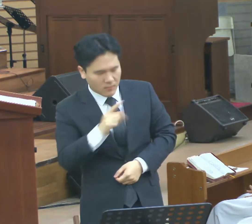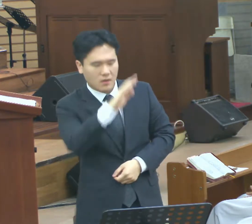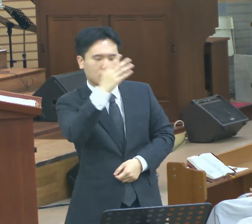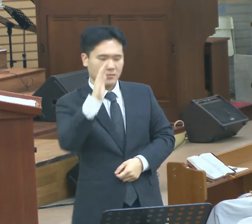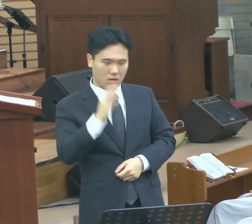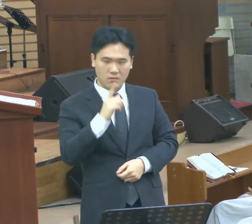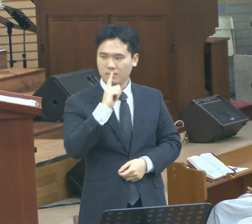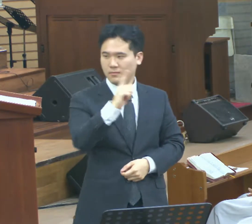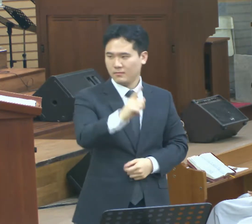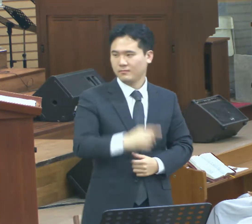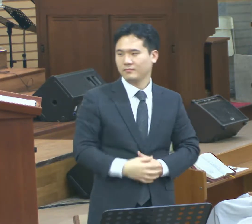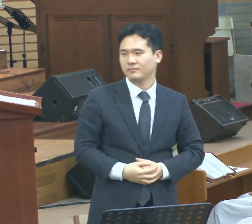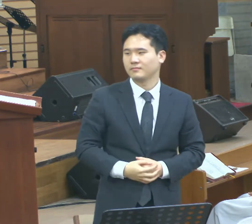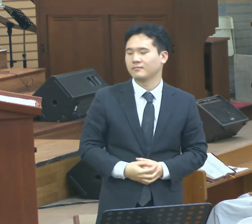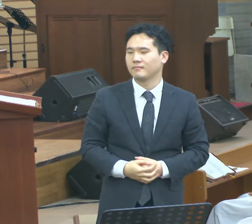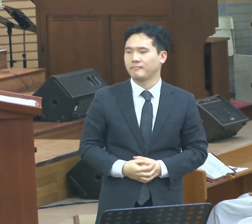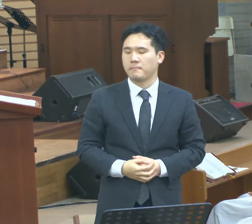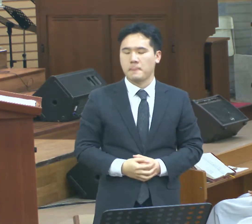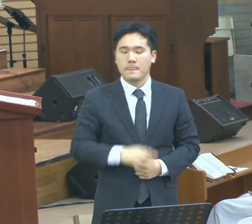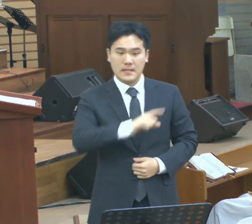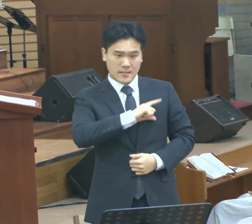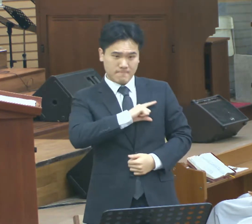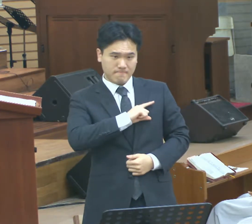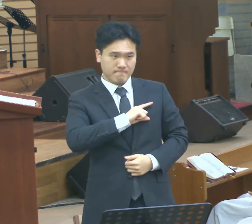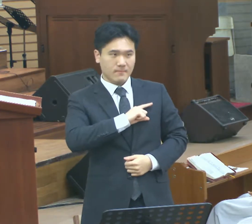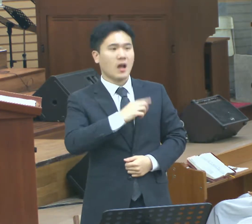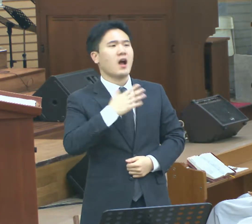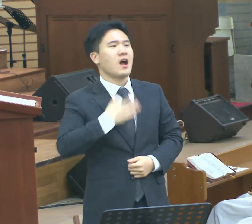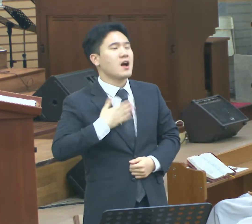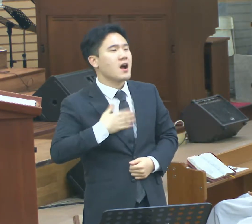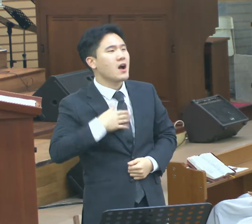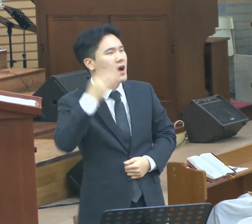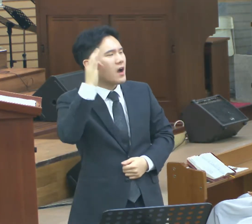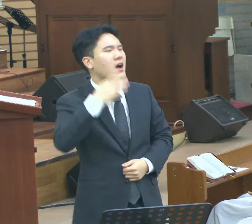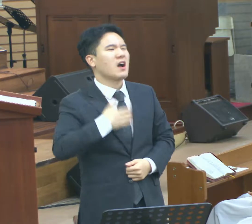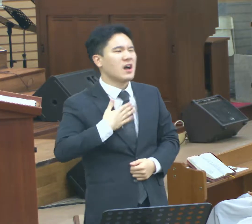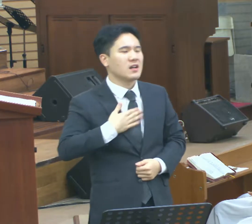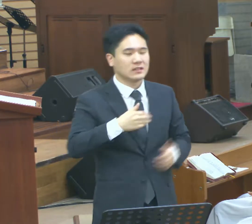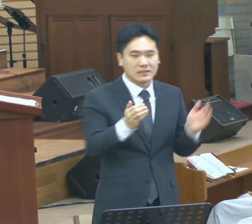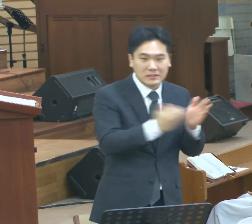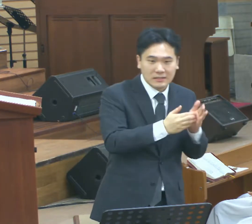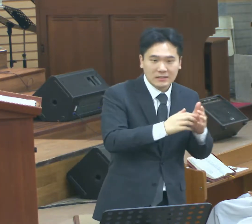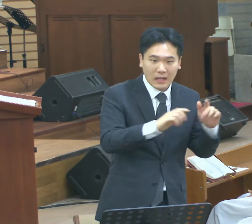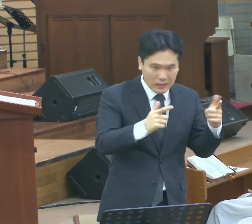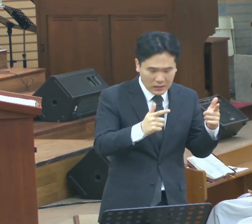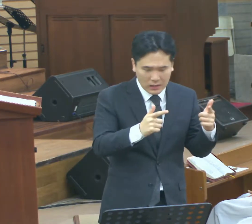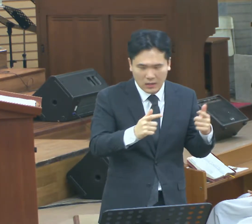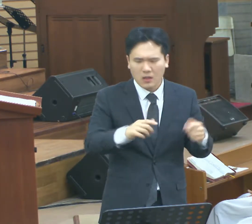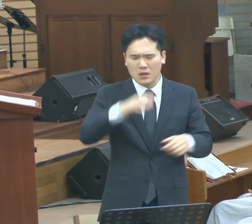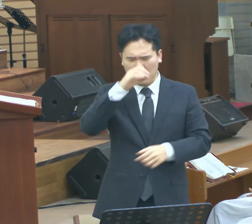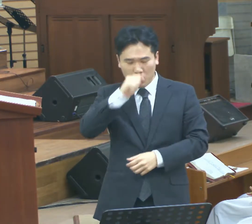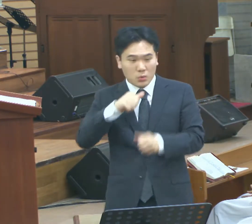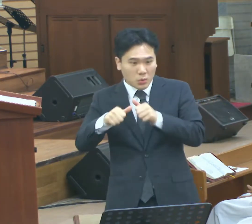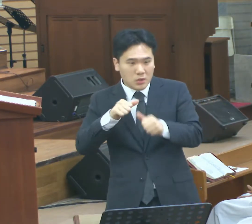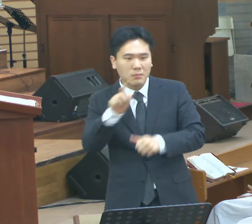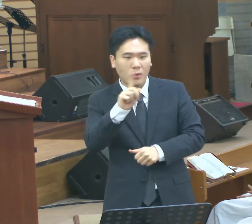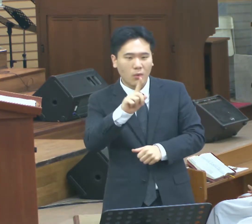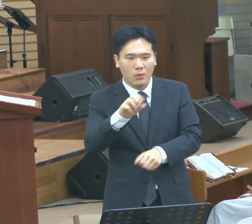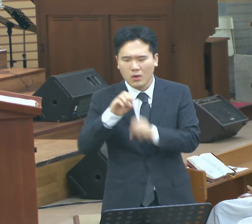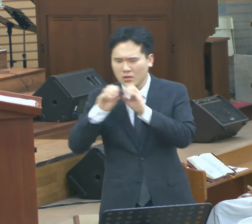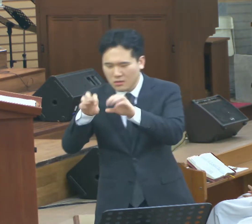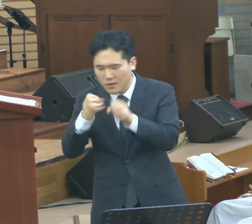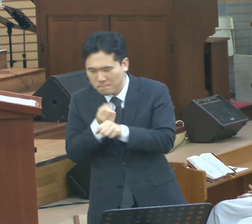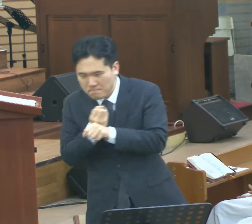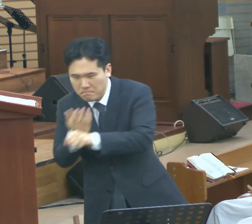아는 데서 그치지 않고 기독교 신앙은 좋은 소식을 전해주고 싶고 그 좋은 소식을 전하는 가운데 그